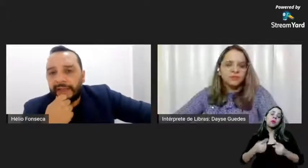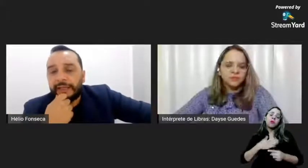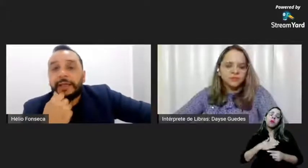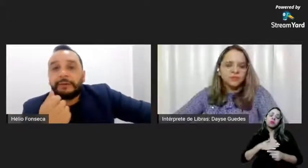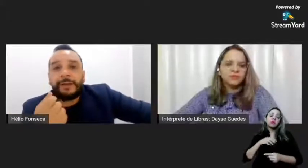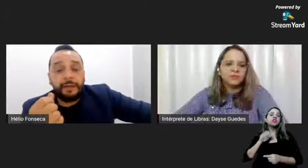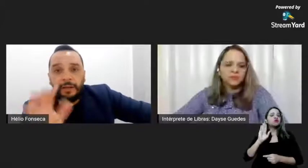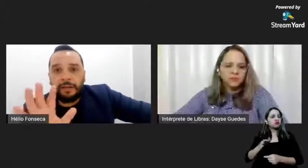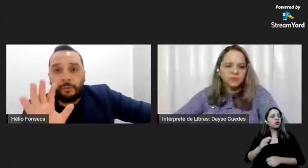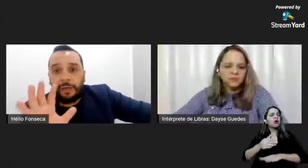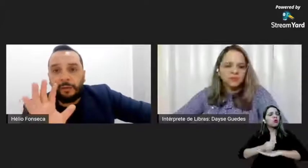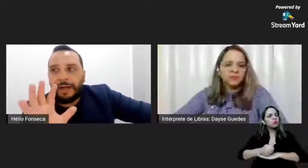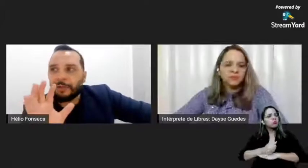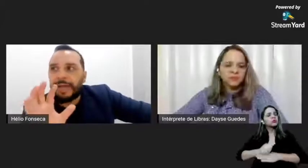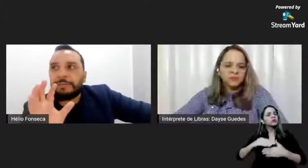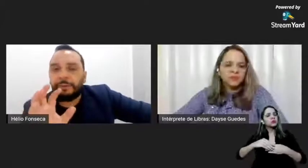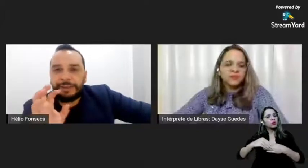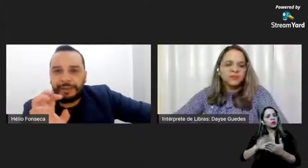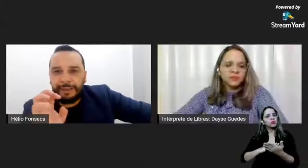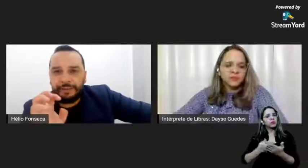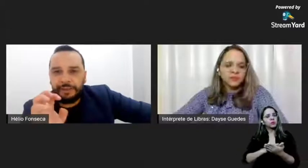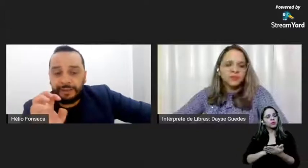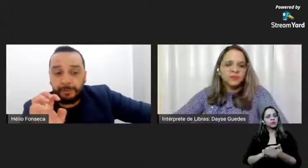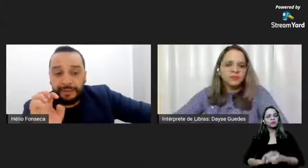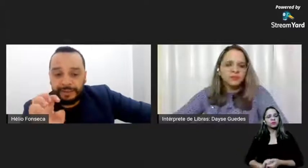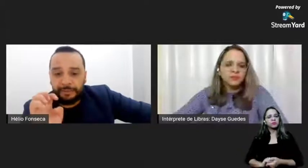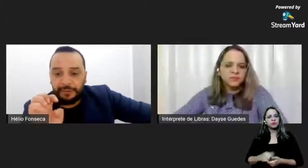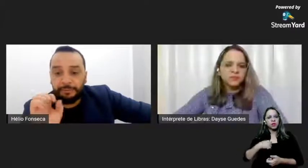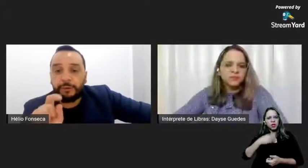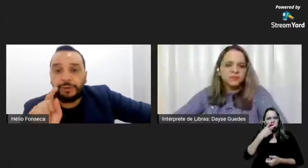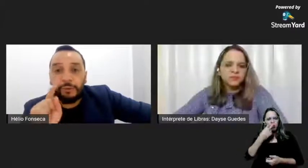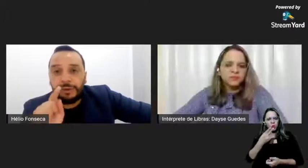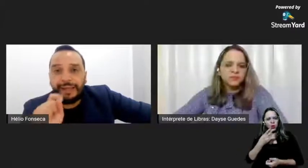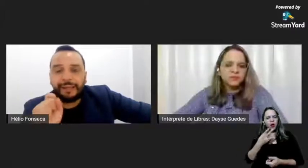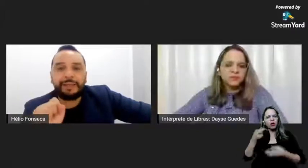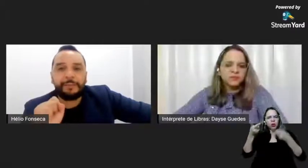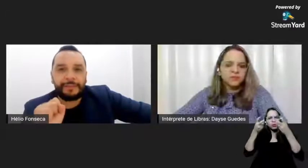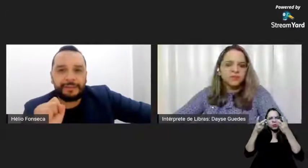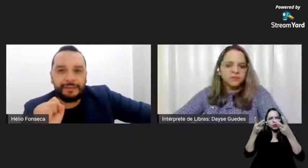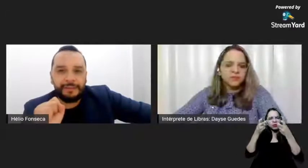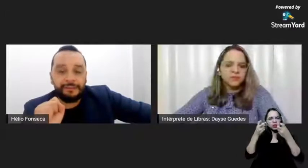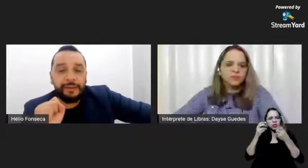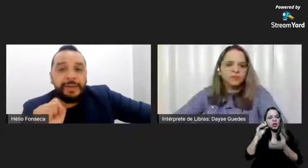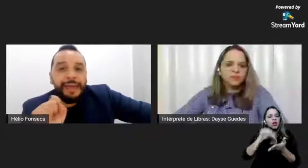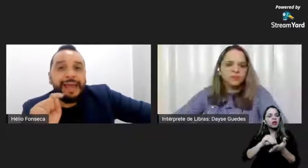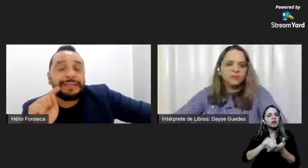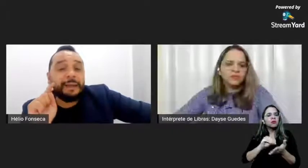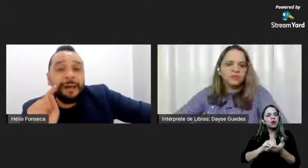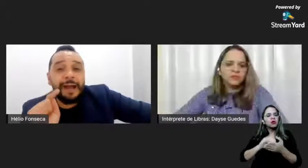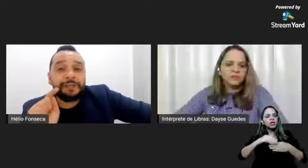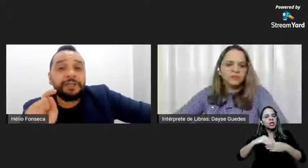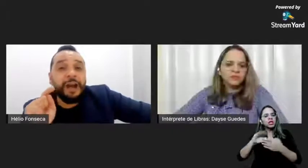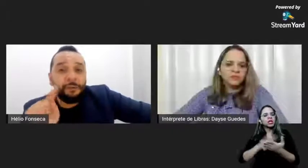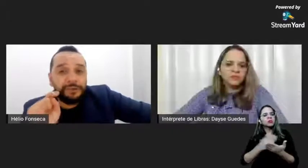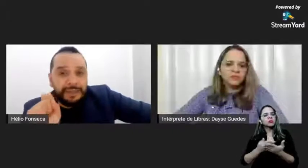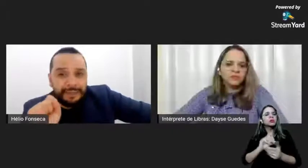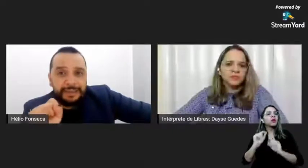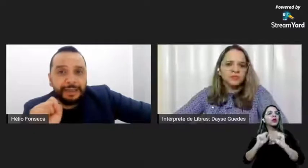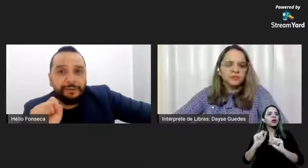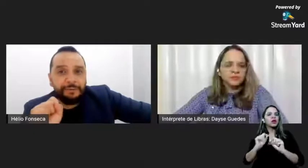Ele consegue... O que eu acho que é importante, que eu percebo que falta muito na guia-interpretação, é essa parte